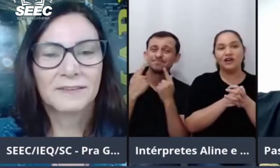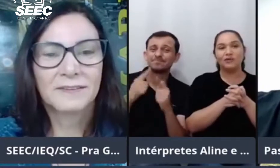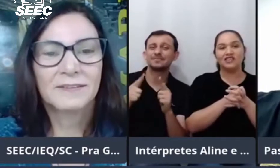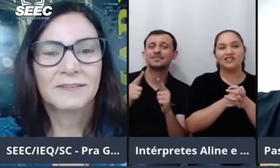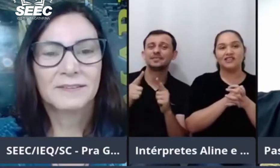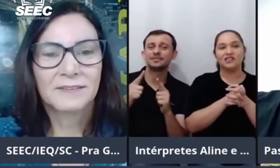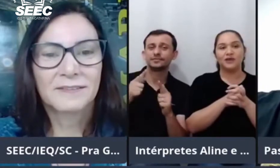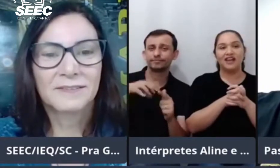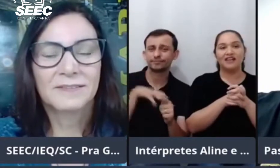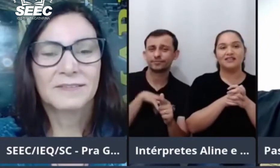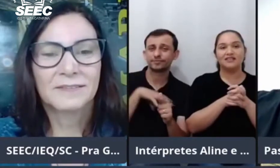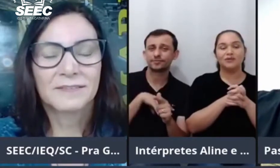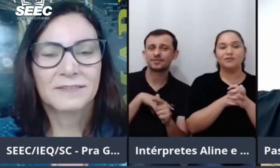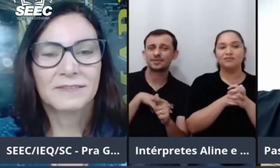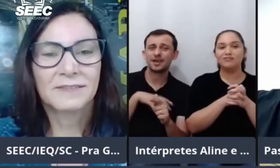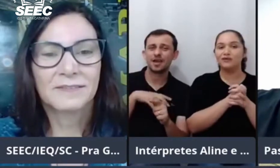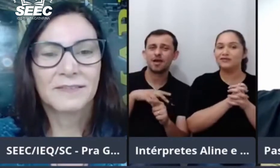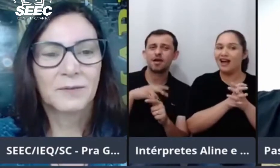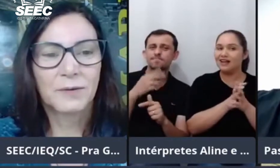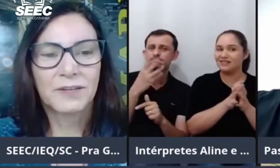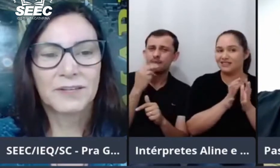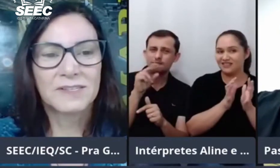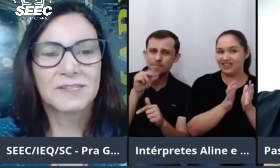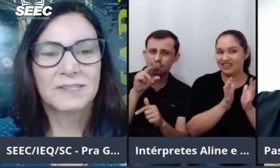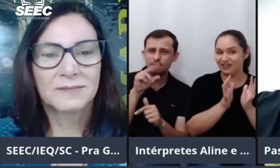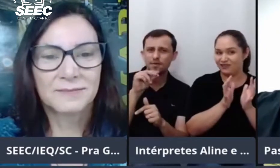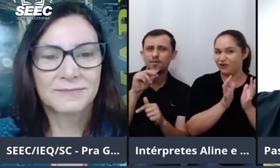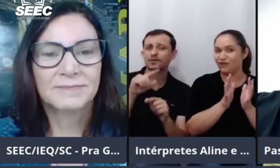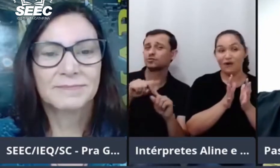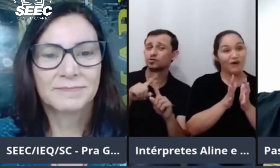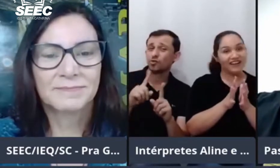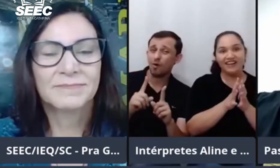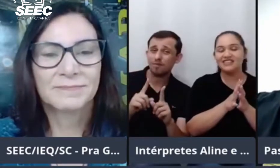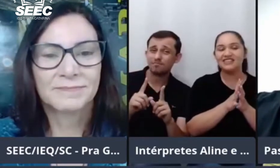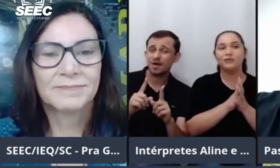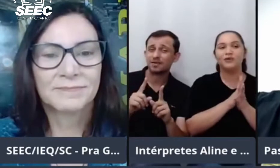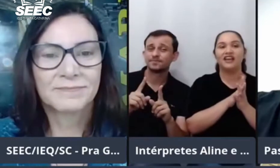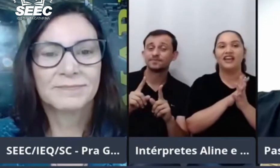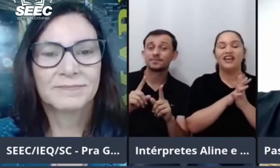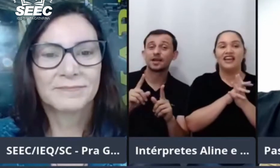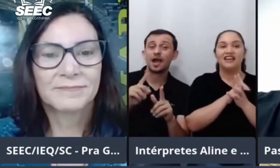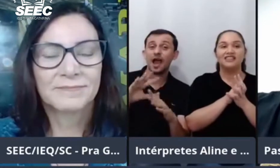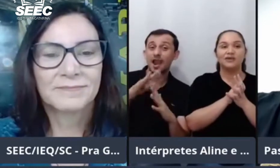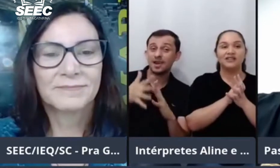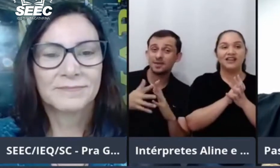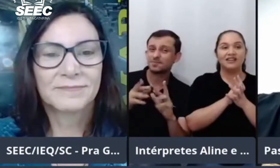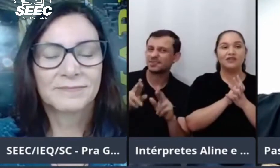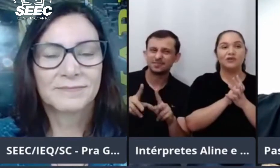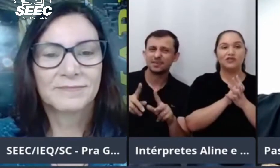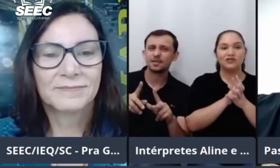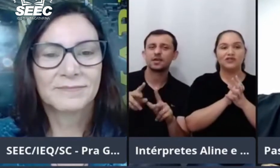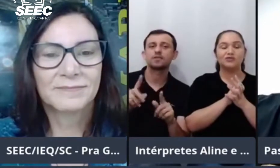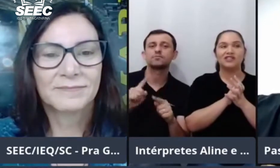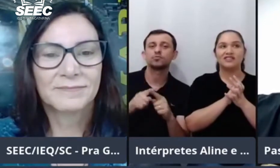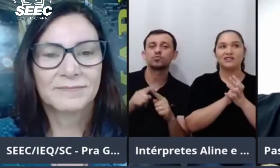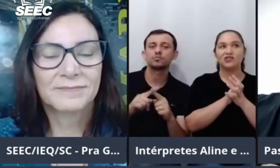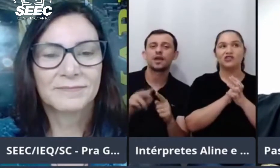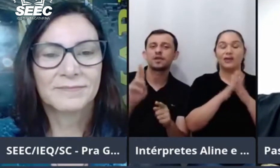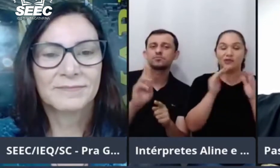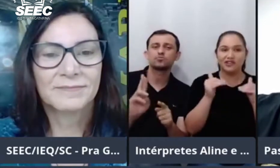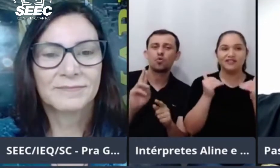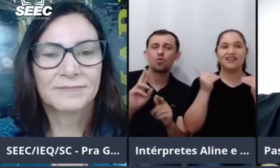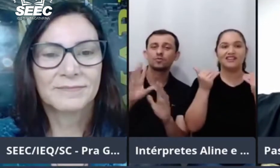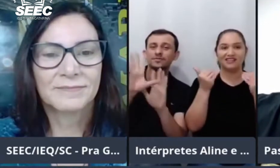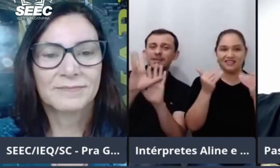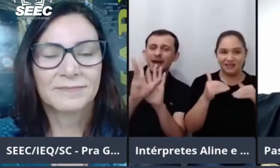culto, muitas vezes para eles não está possível, não alcança, porque eles não entendem o motivo de muitas vezes a